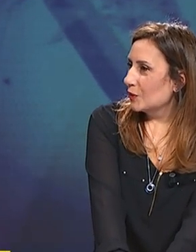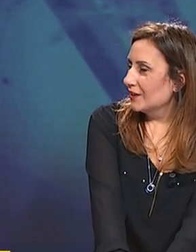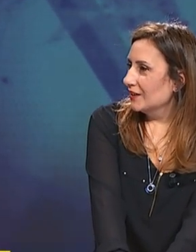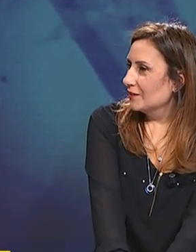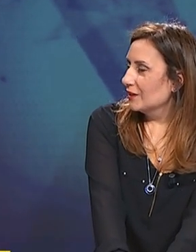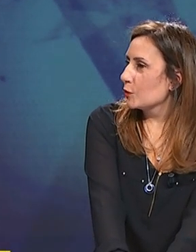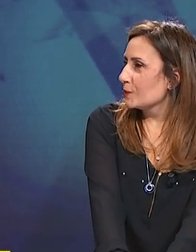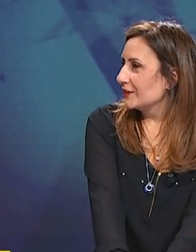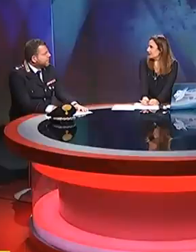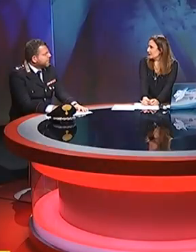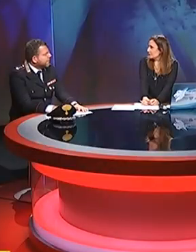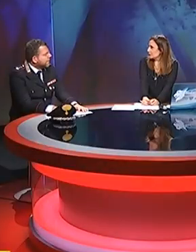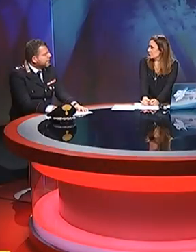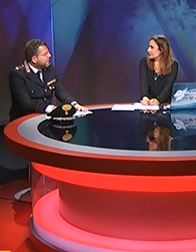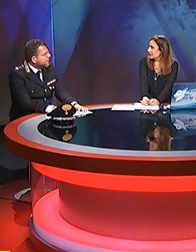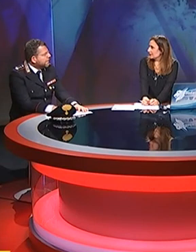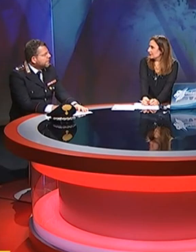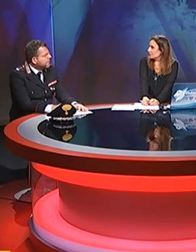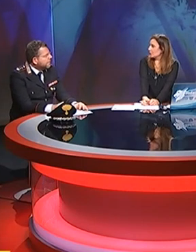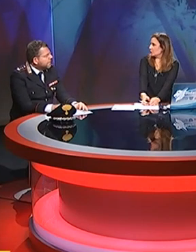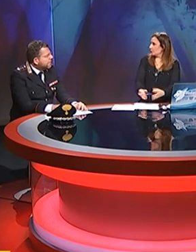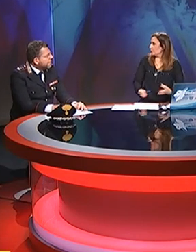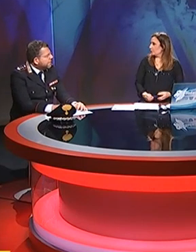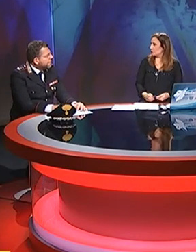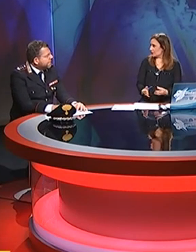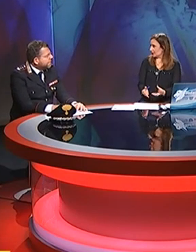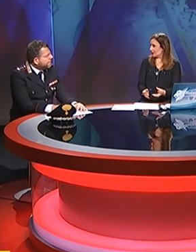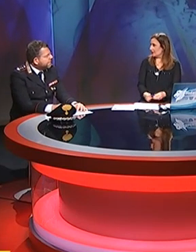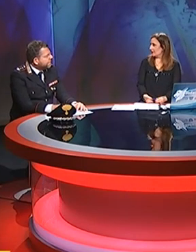Colonnello Turrini, le prospettive